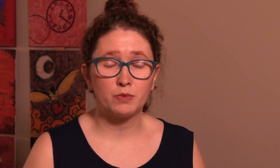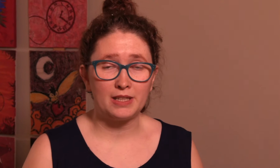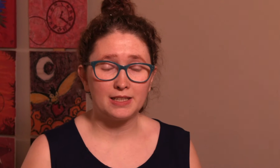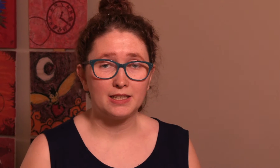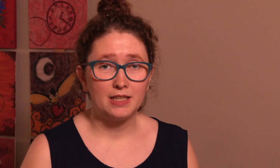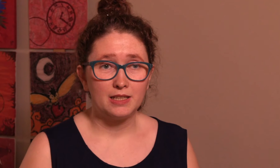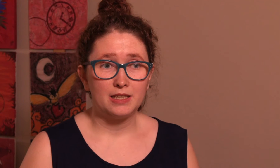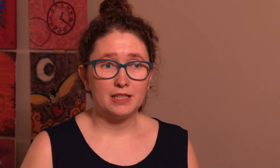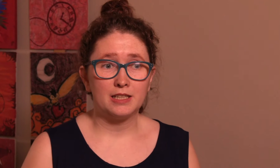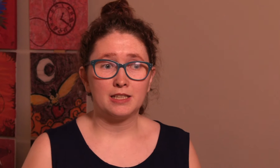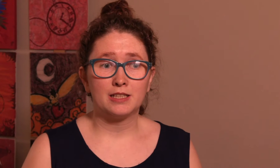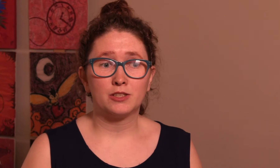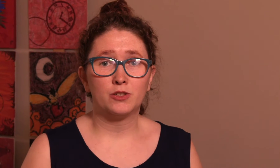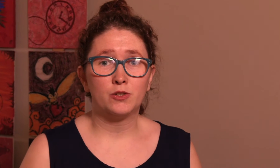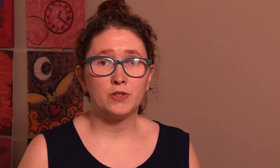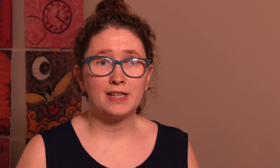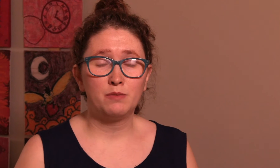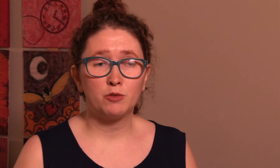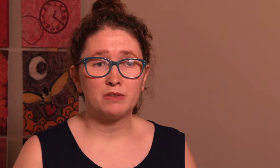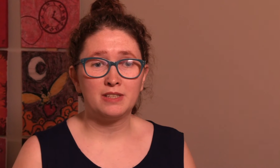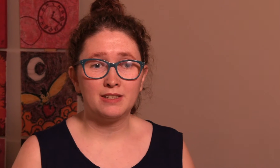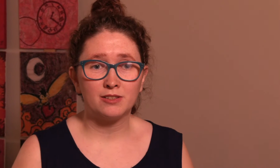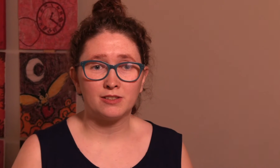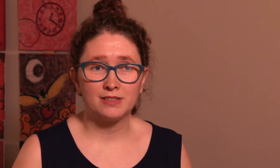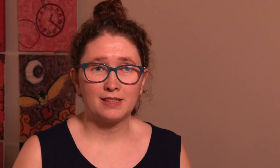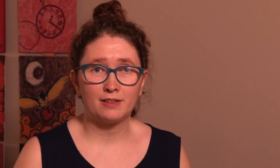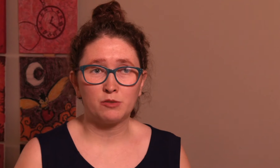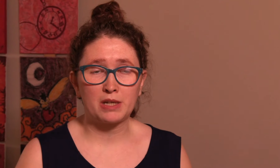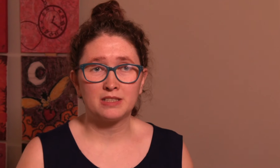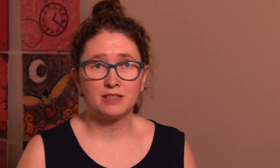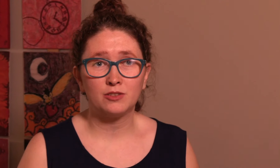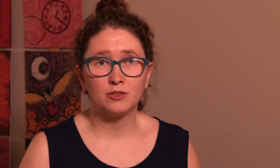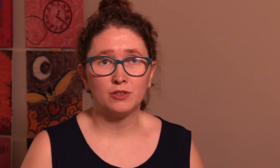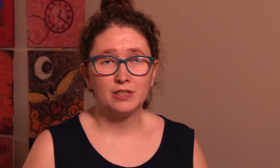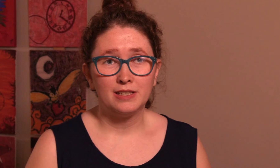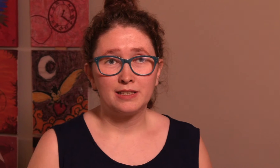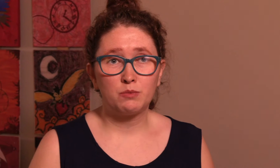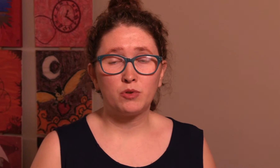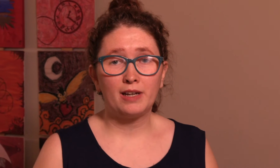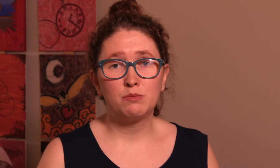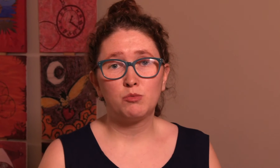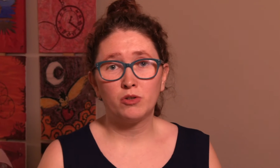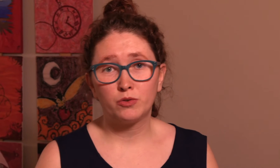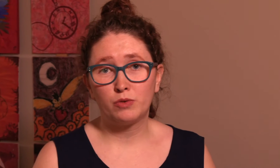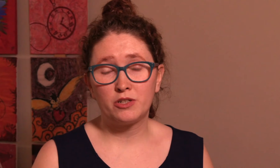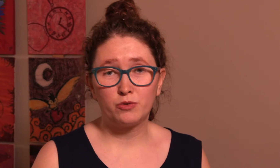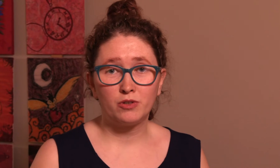-Swick. Et le slam dans ma vie, ça fait partie de capturer les moments de tous les jours,